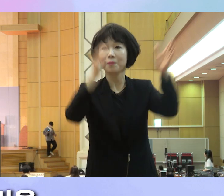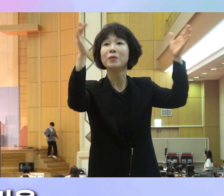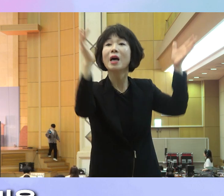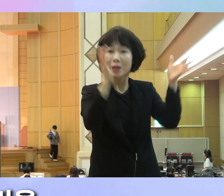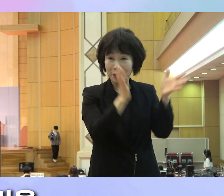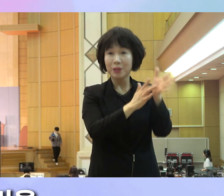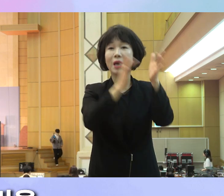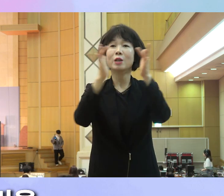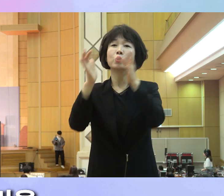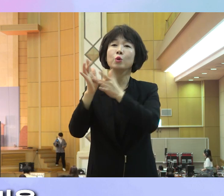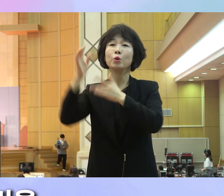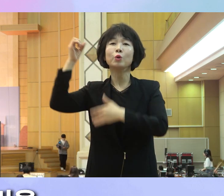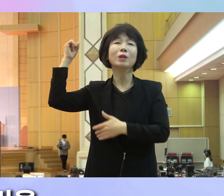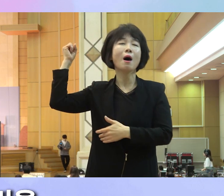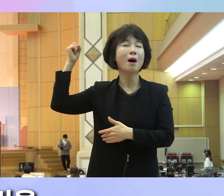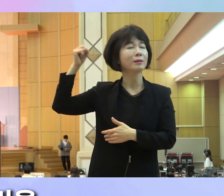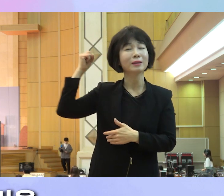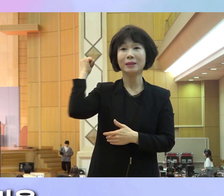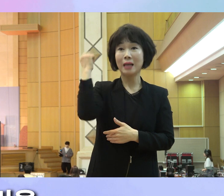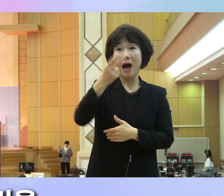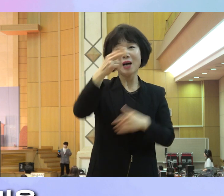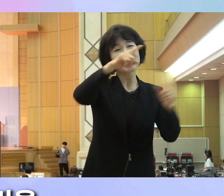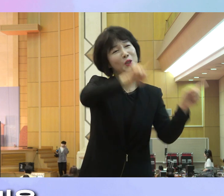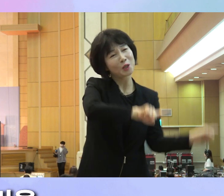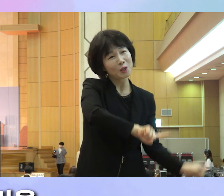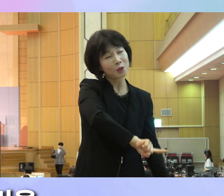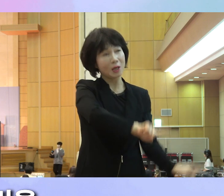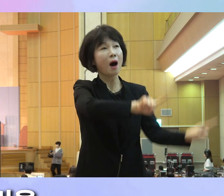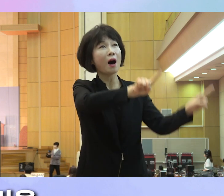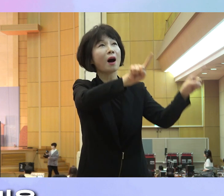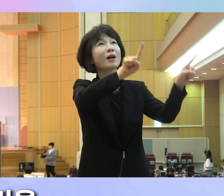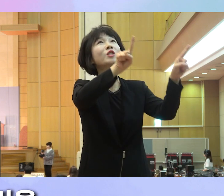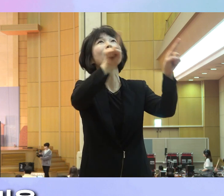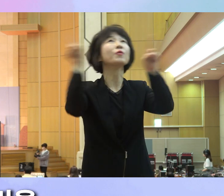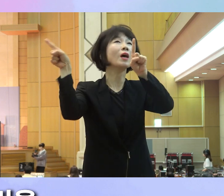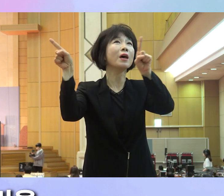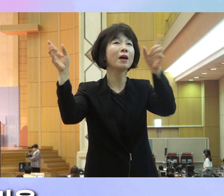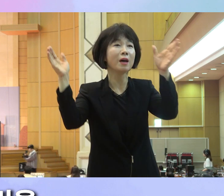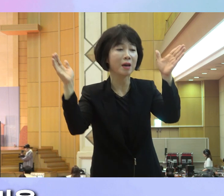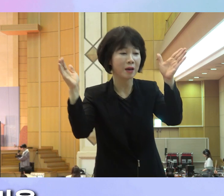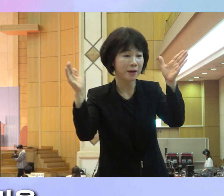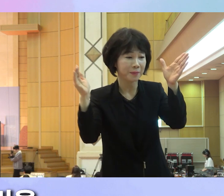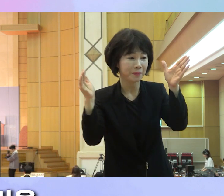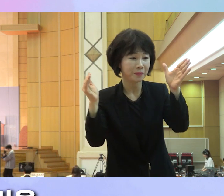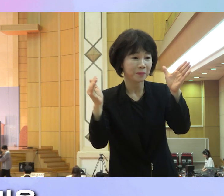사셨네. 예수 다시 사셨네.